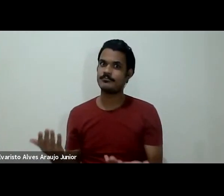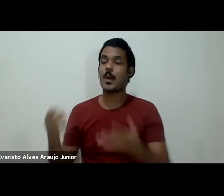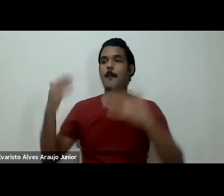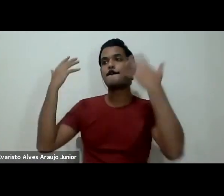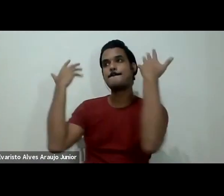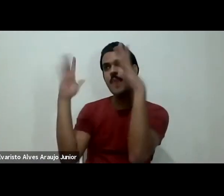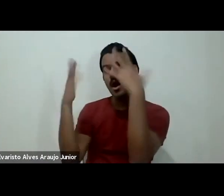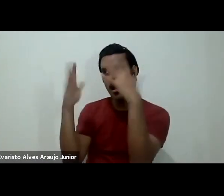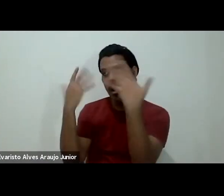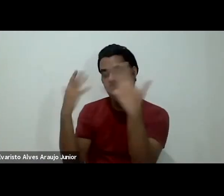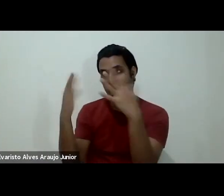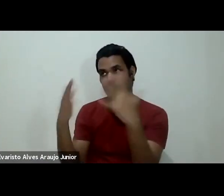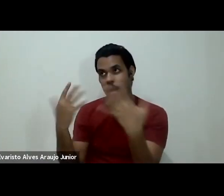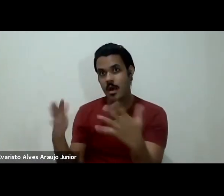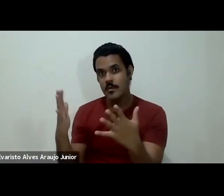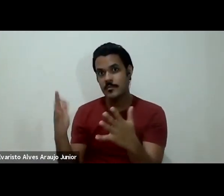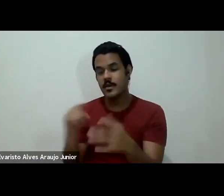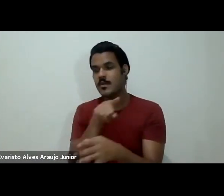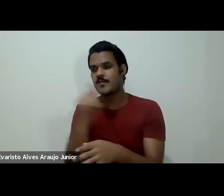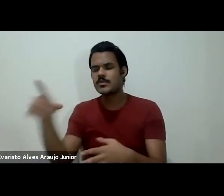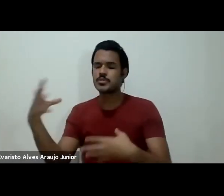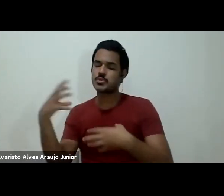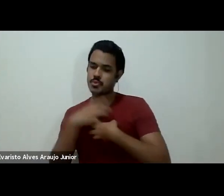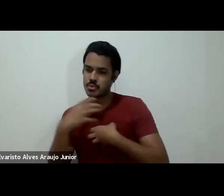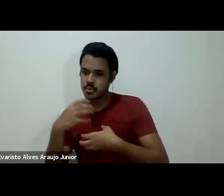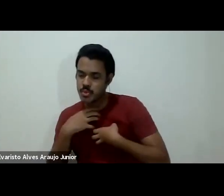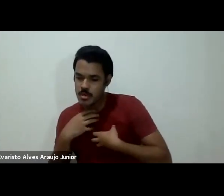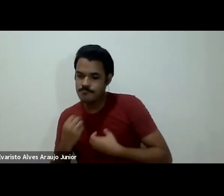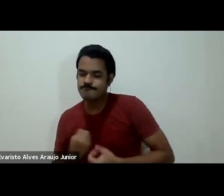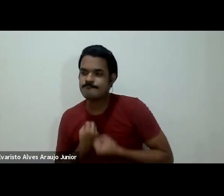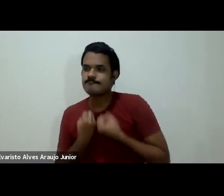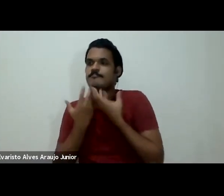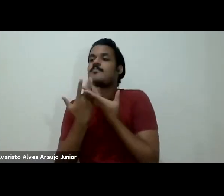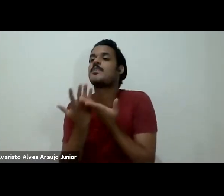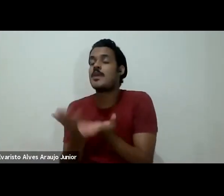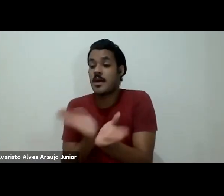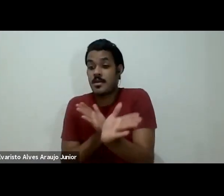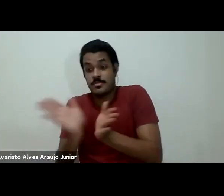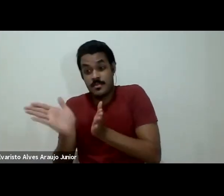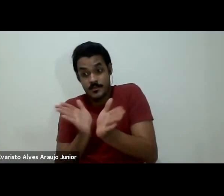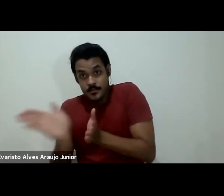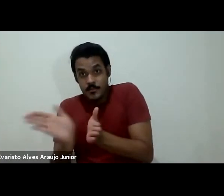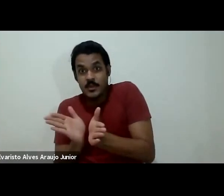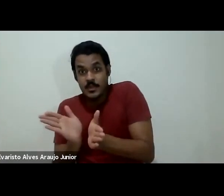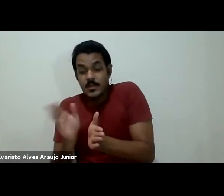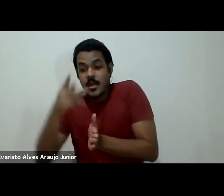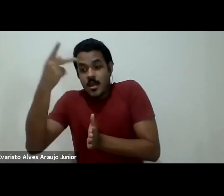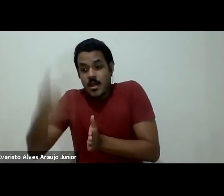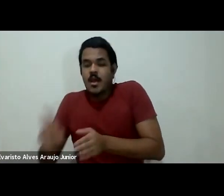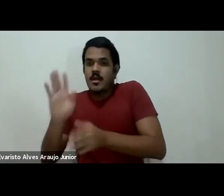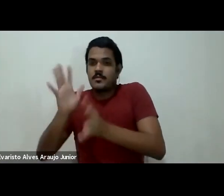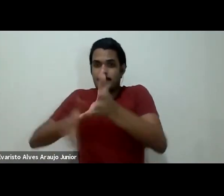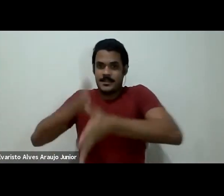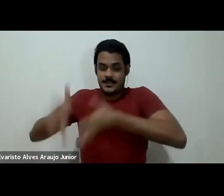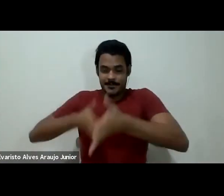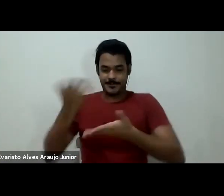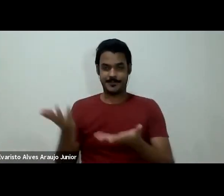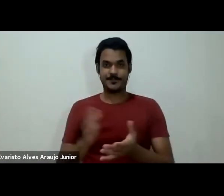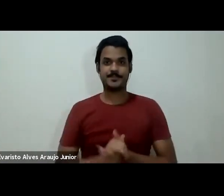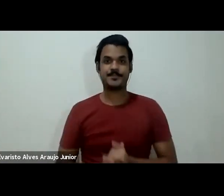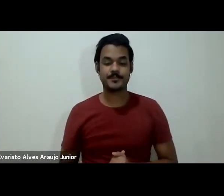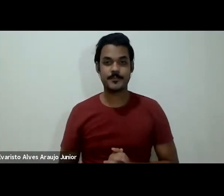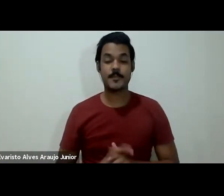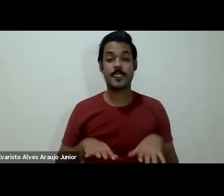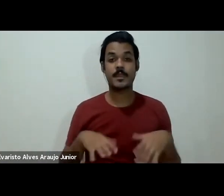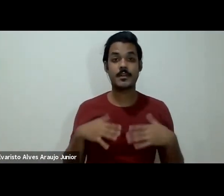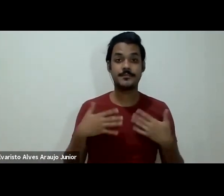parabenizo a iniciativa, professora, de trazer acessibilidade para Libras. E